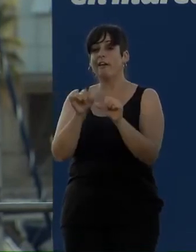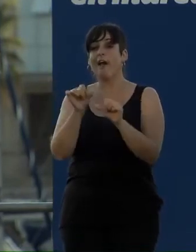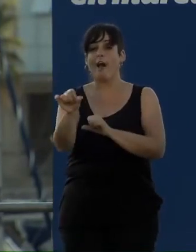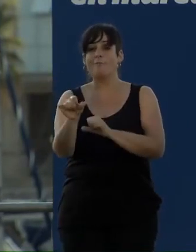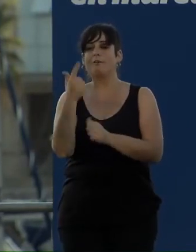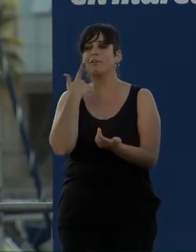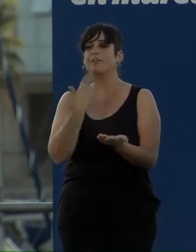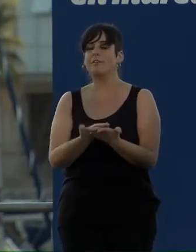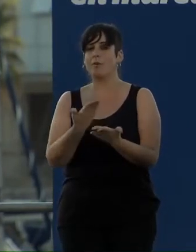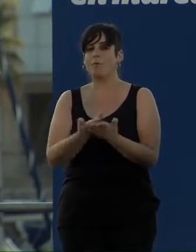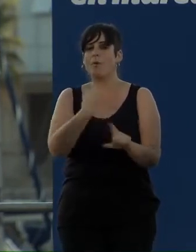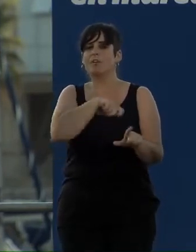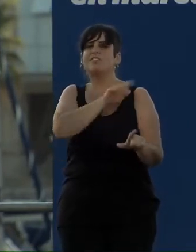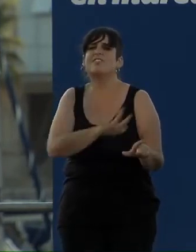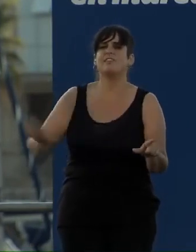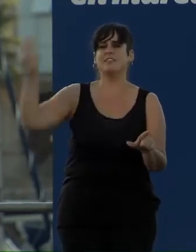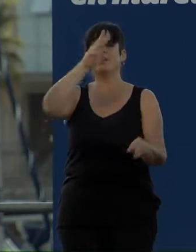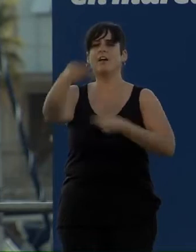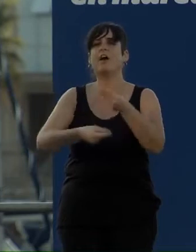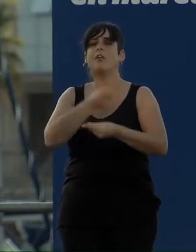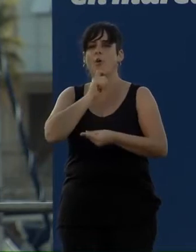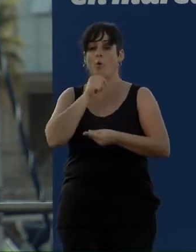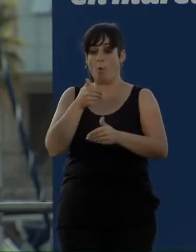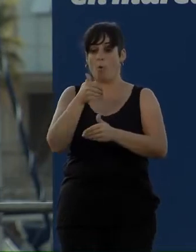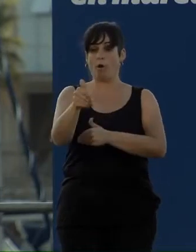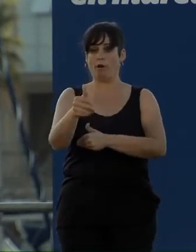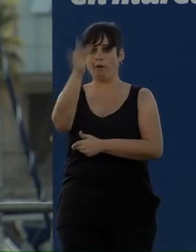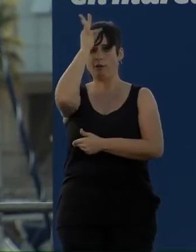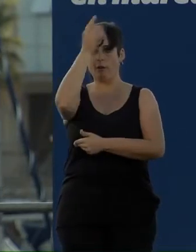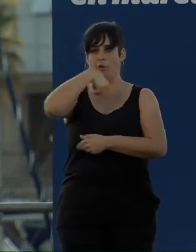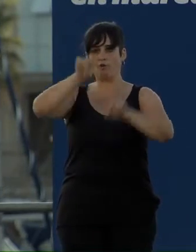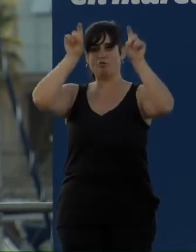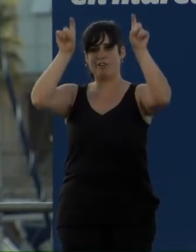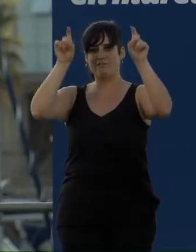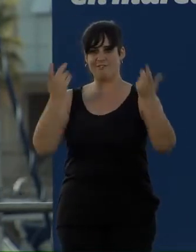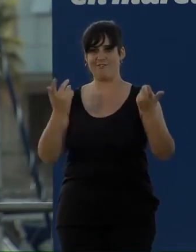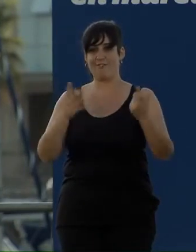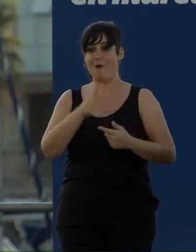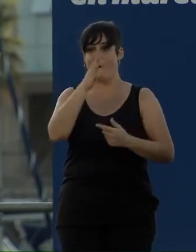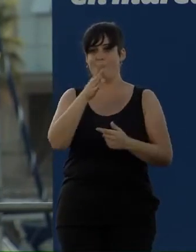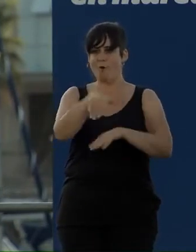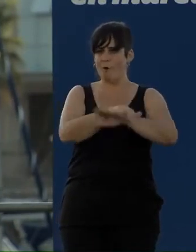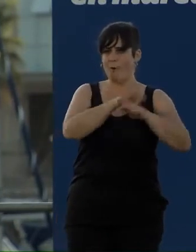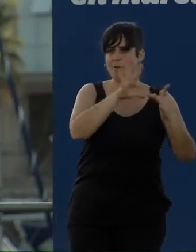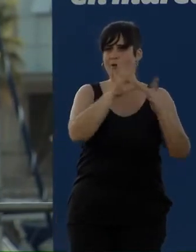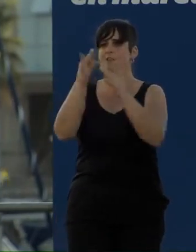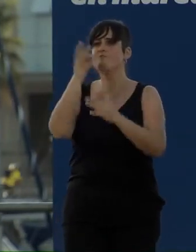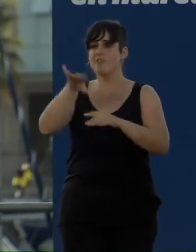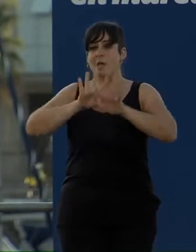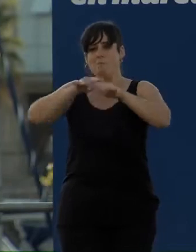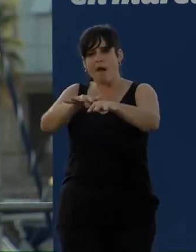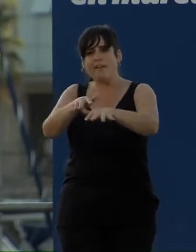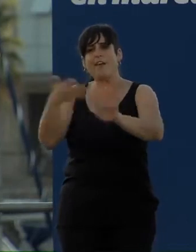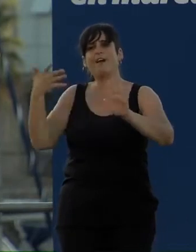en España o domingo imos dar una lección imos dar una lección con un goberno encabezado marea demostrando que posible tecer